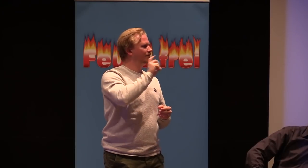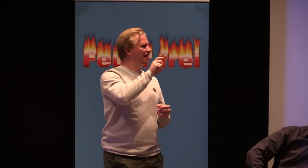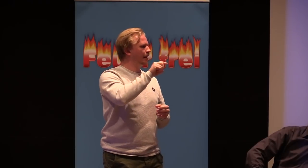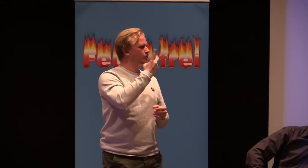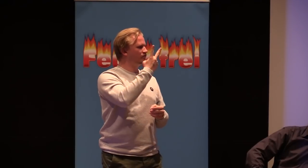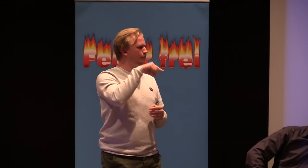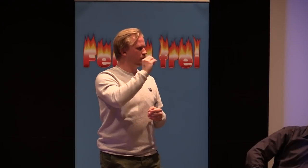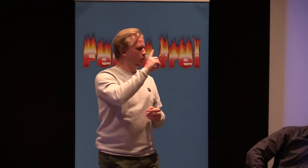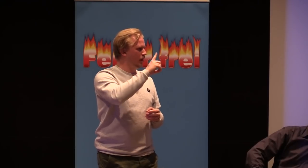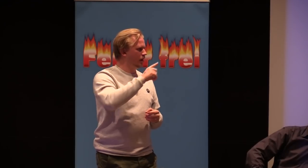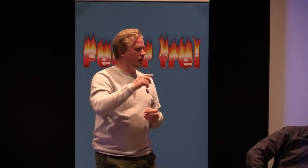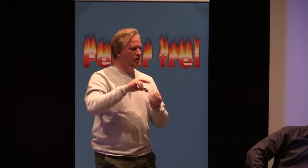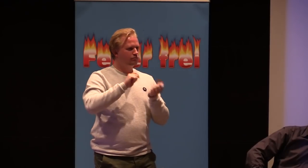im IT-Bereich Karriere zu machen.